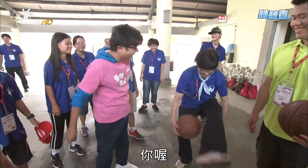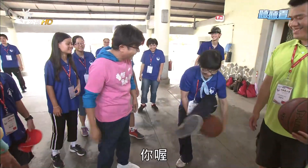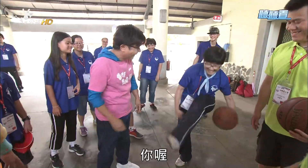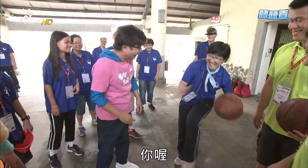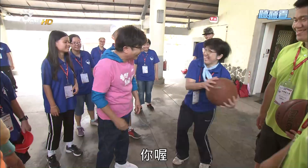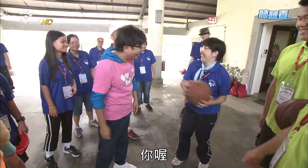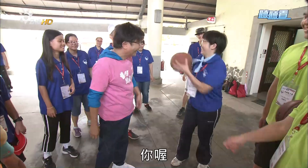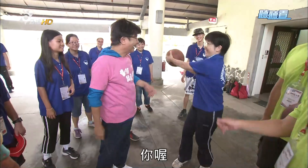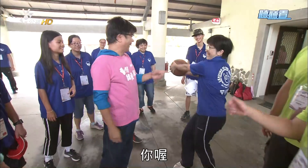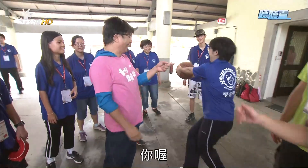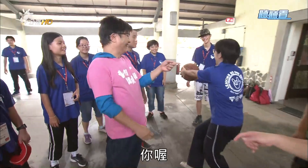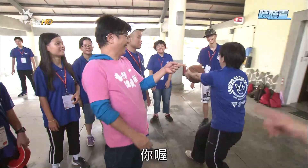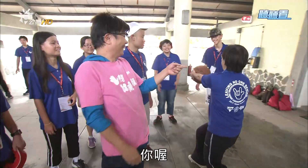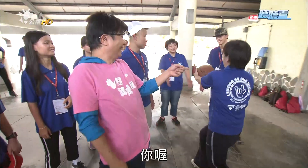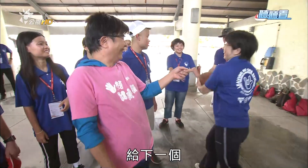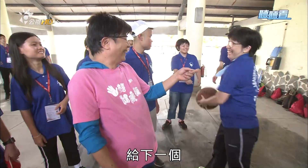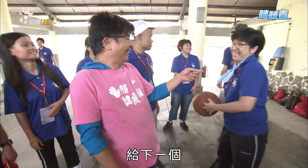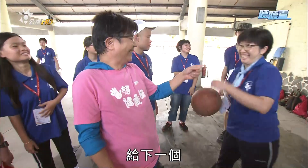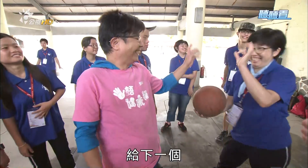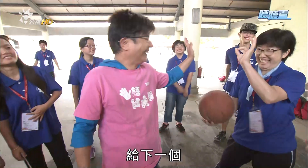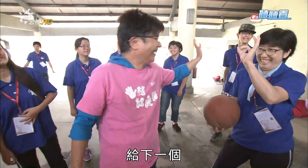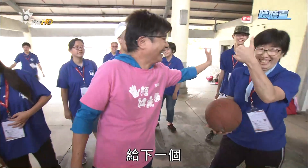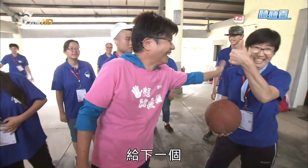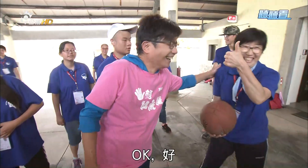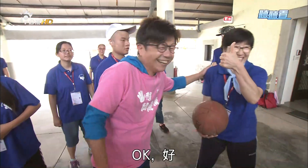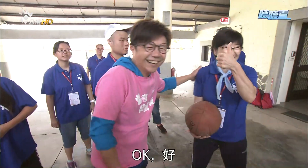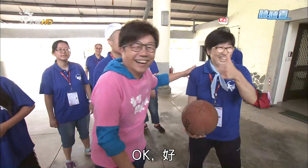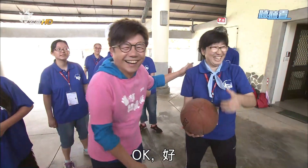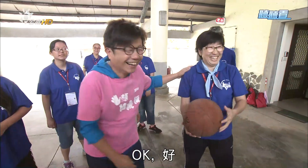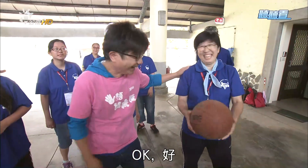你呀， 给下一个。OK， 好。